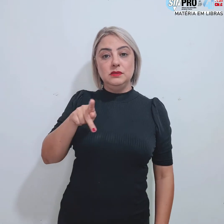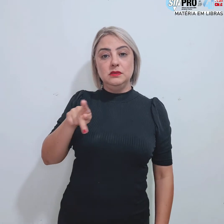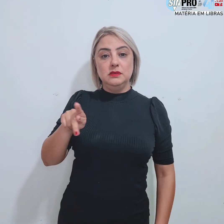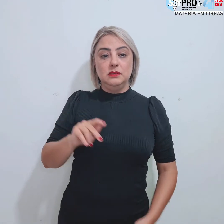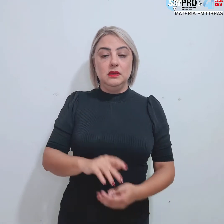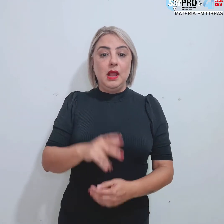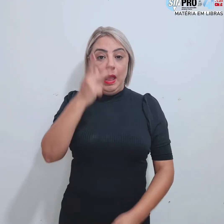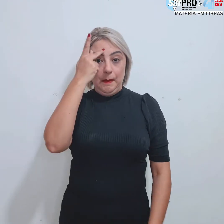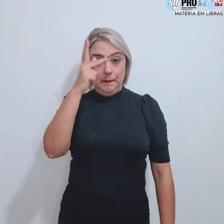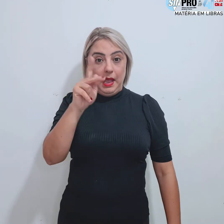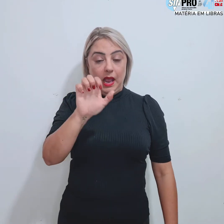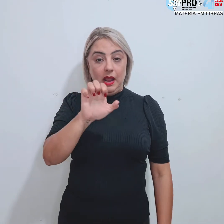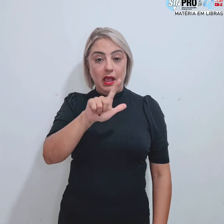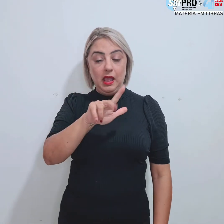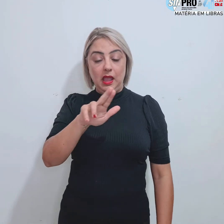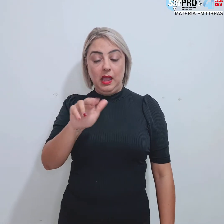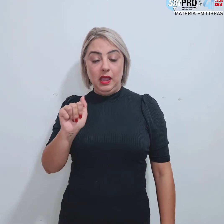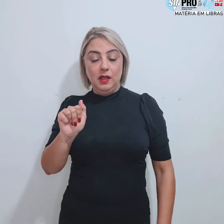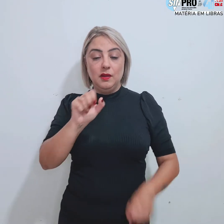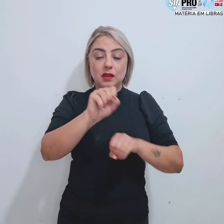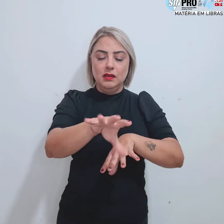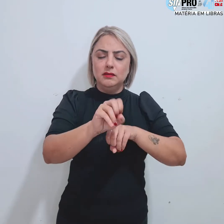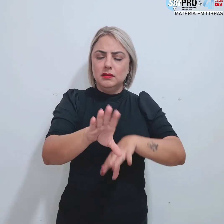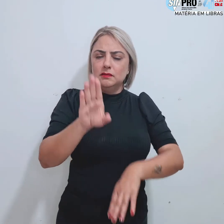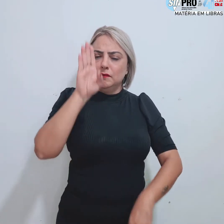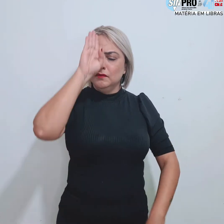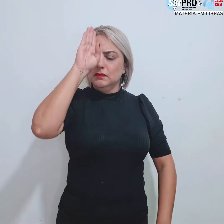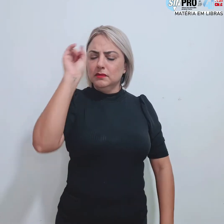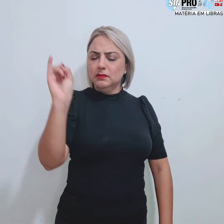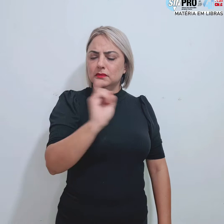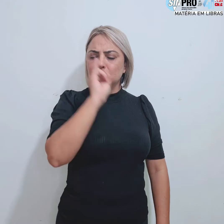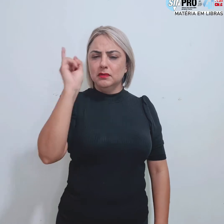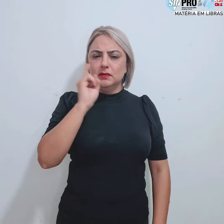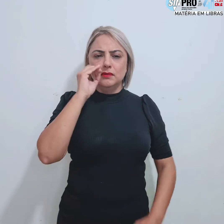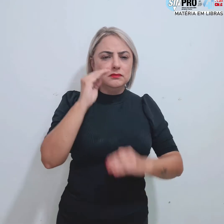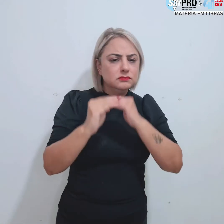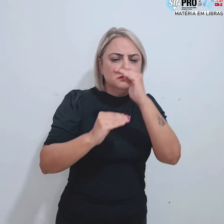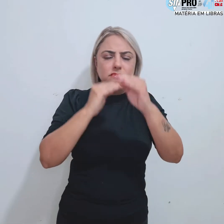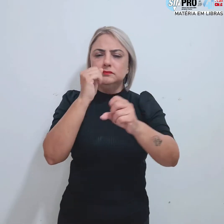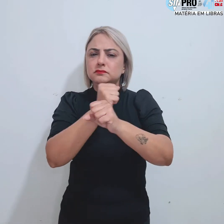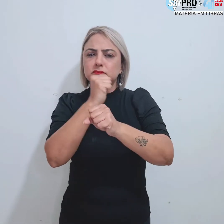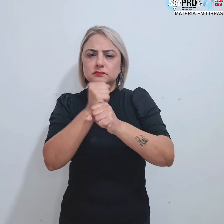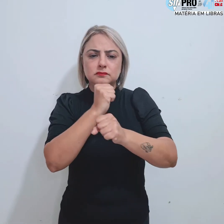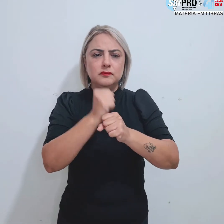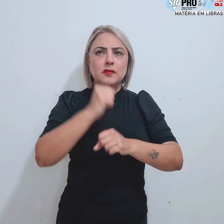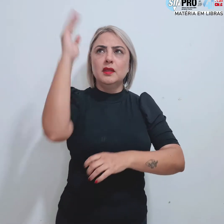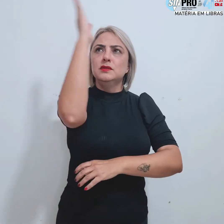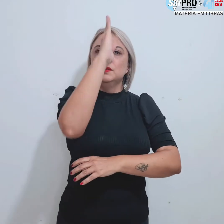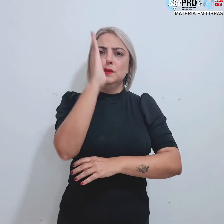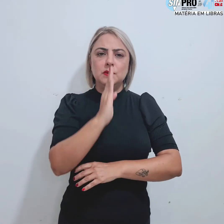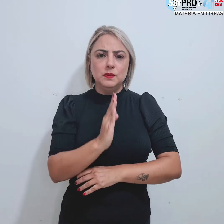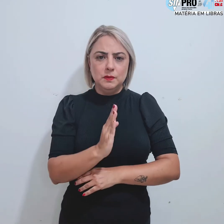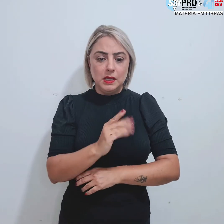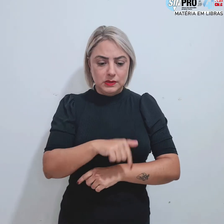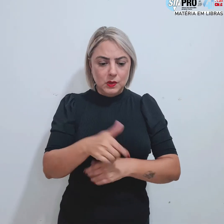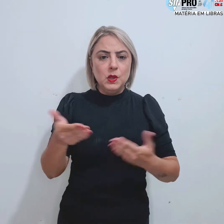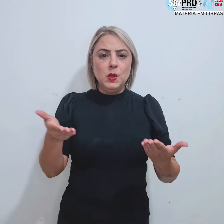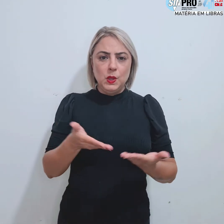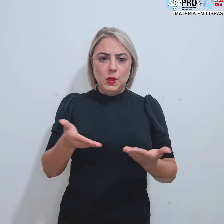Para Eula, a educação é fundamental no processo de construção de um Brasil, que